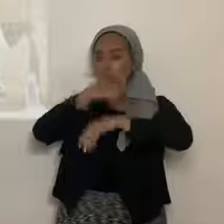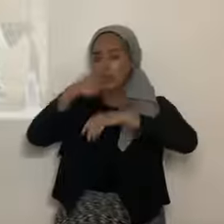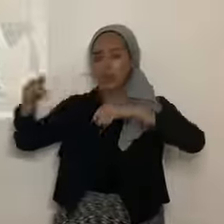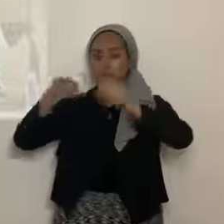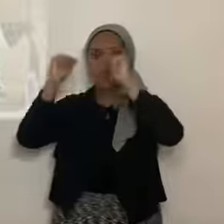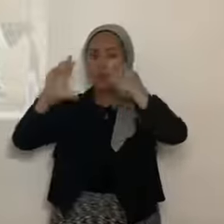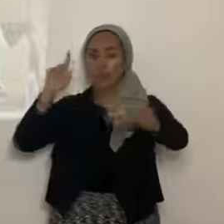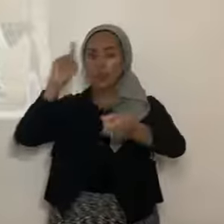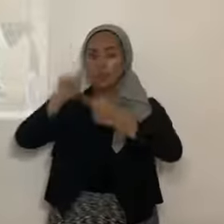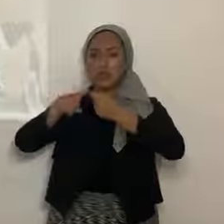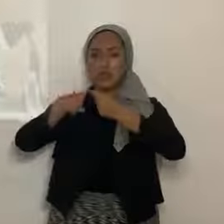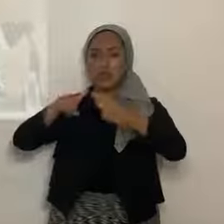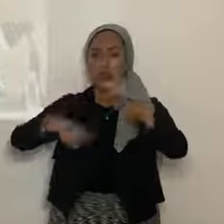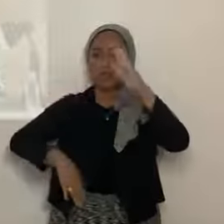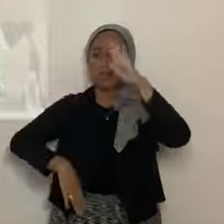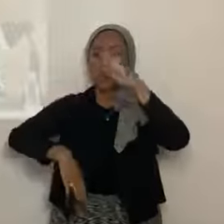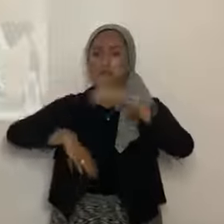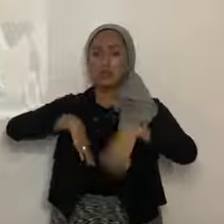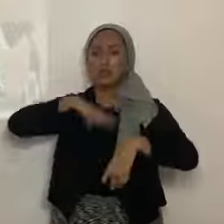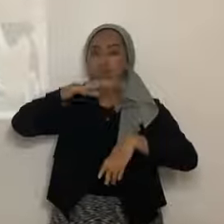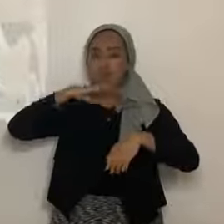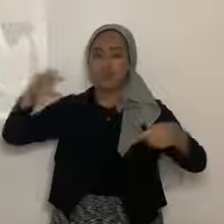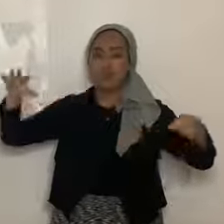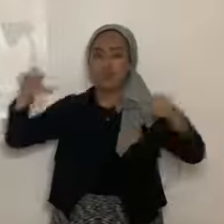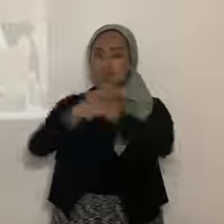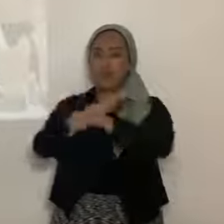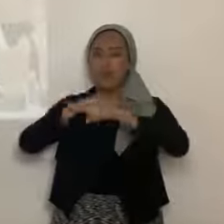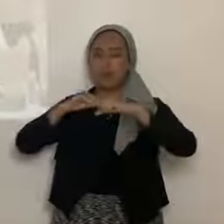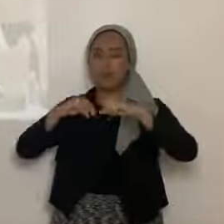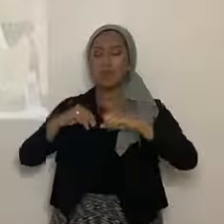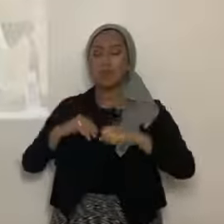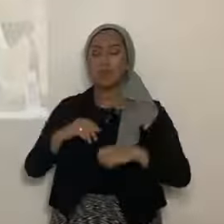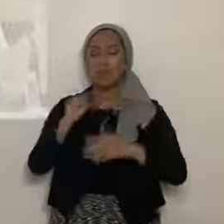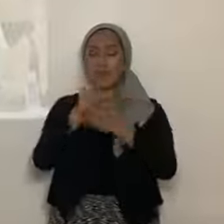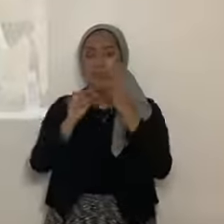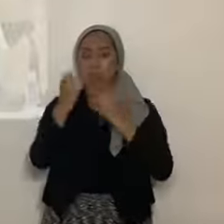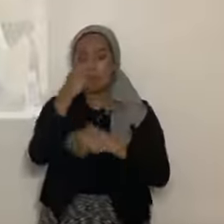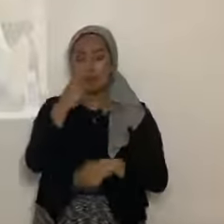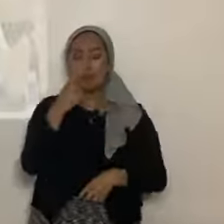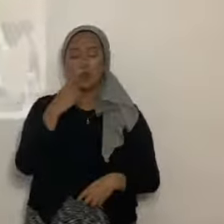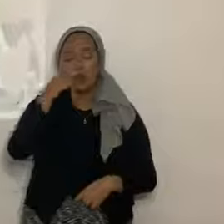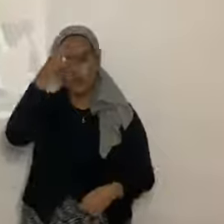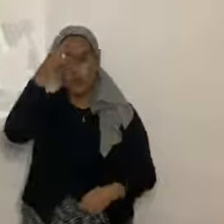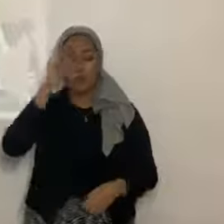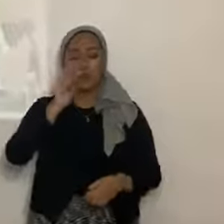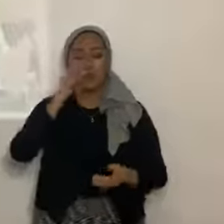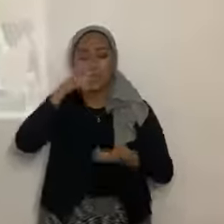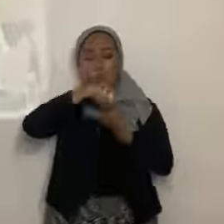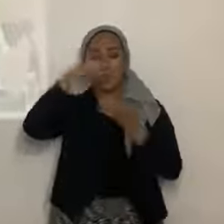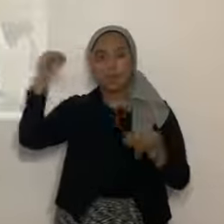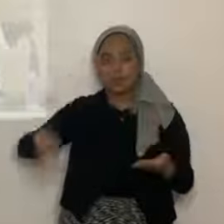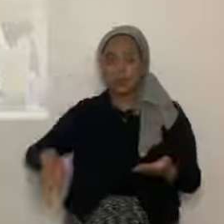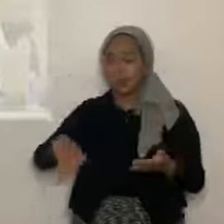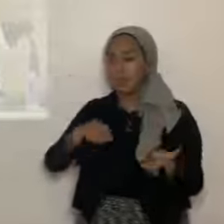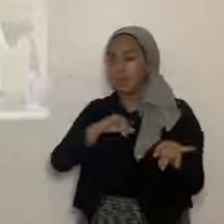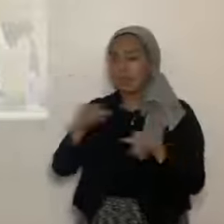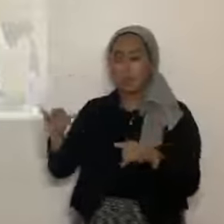que sobreabunde. El verso 11, reprenderá al diablo. Reprenderé también por vosotros al